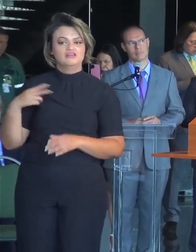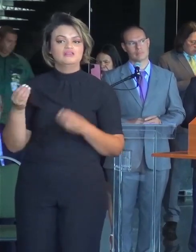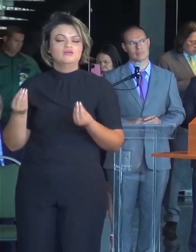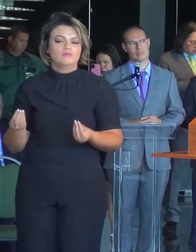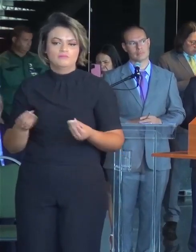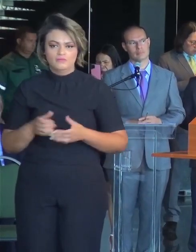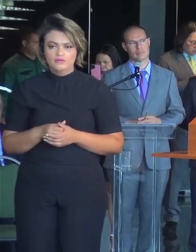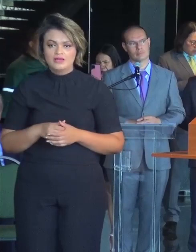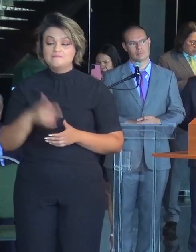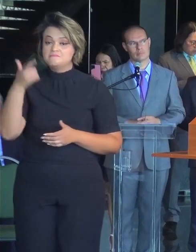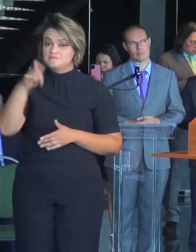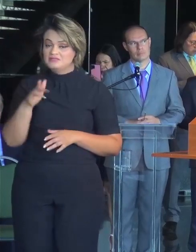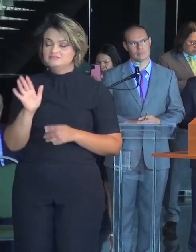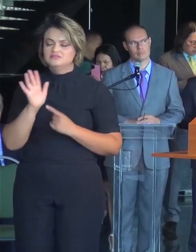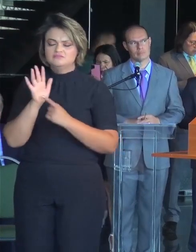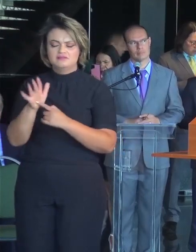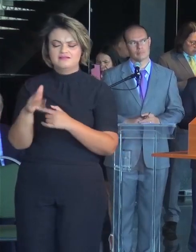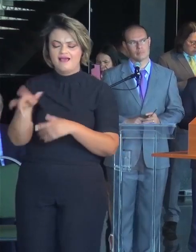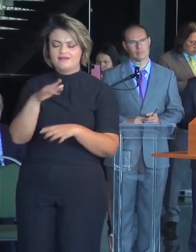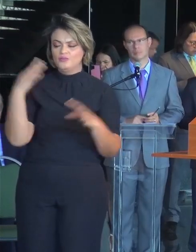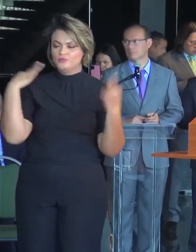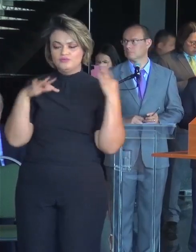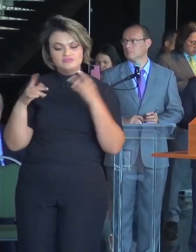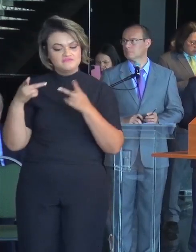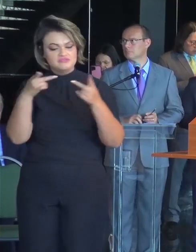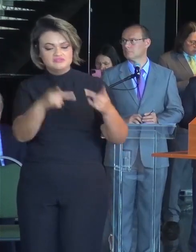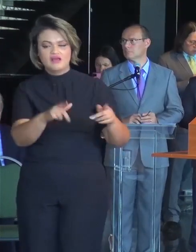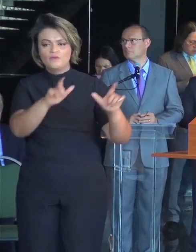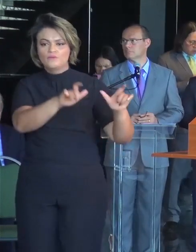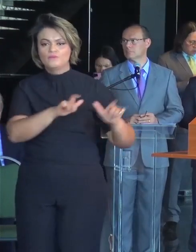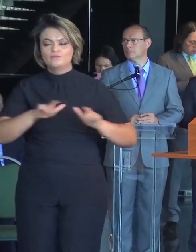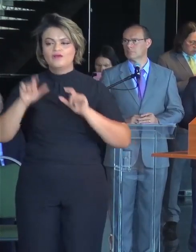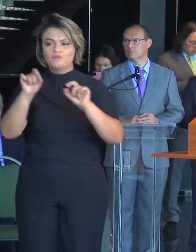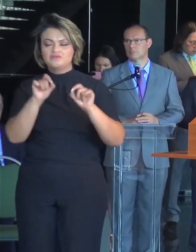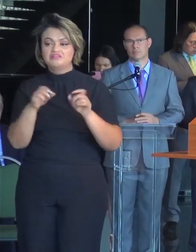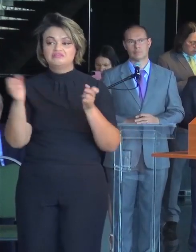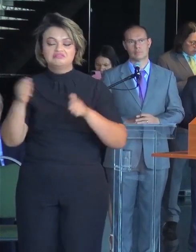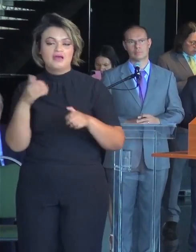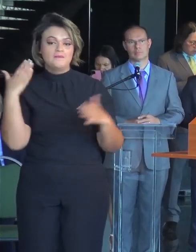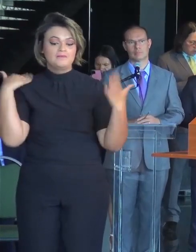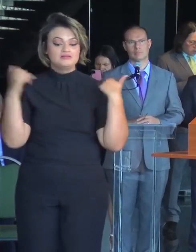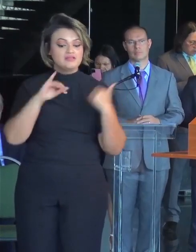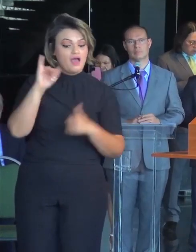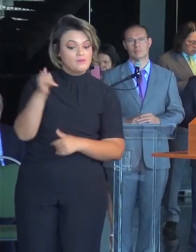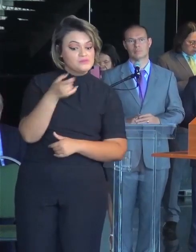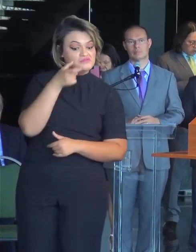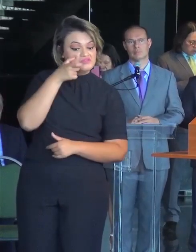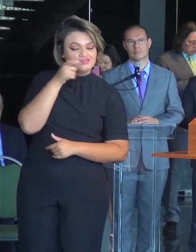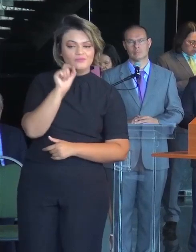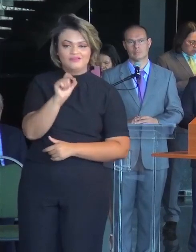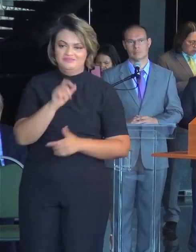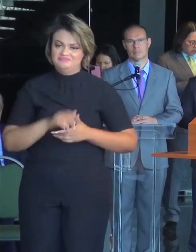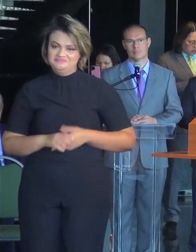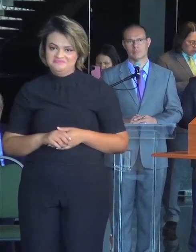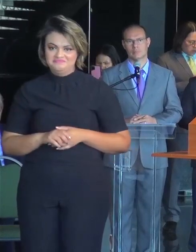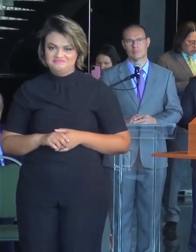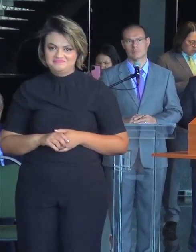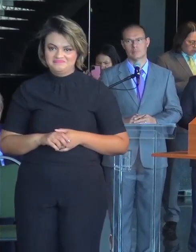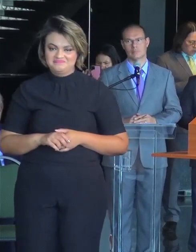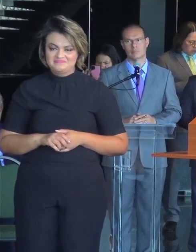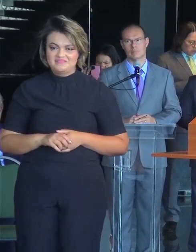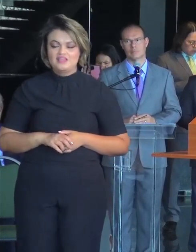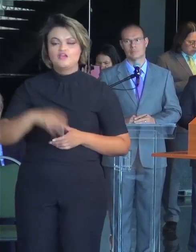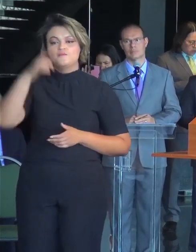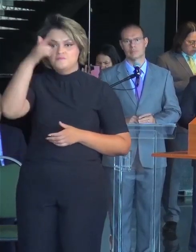de destacar atrativos turísticos que podem ser conhecidos durante o percurso até os destinos. Além